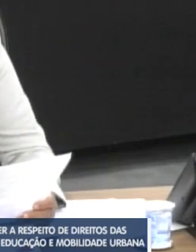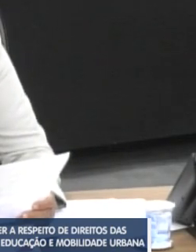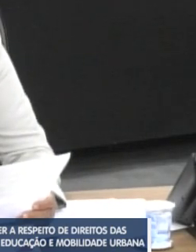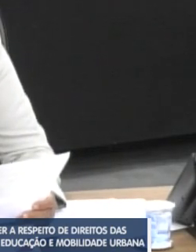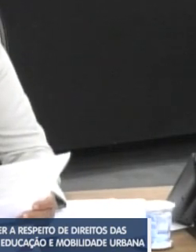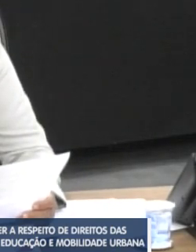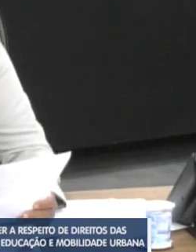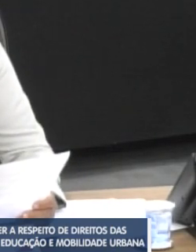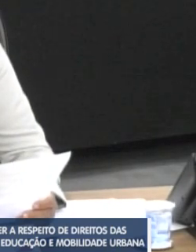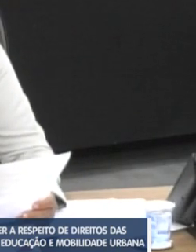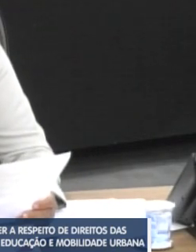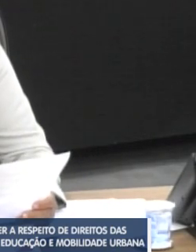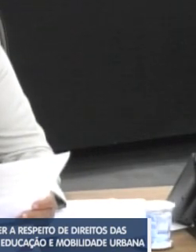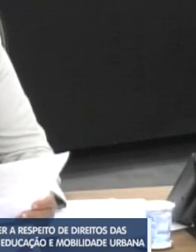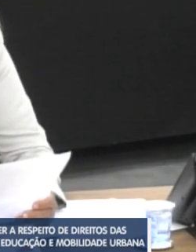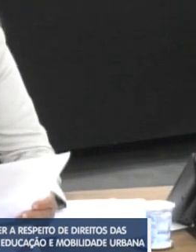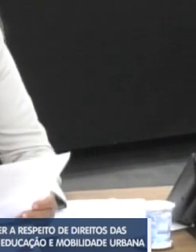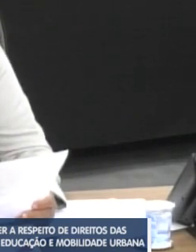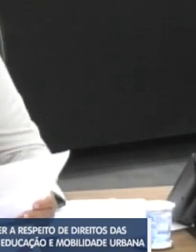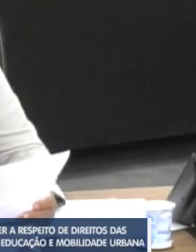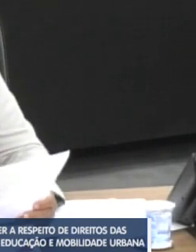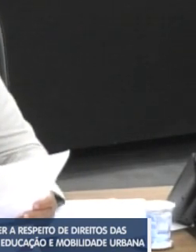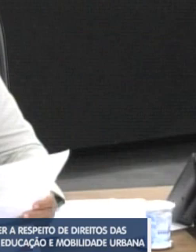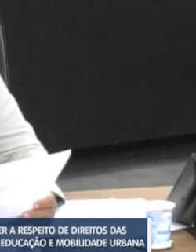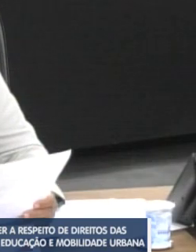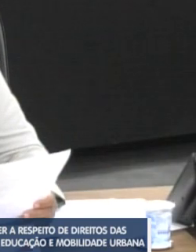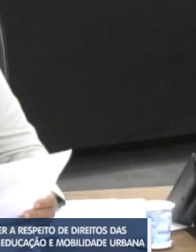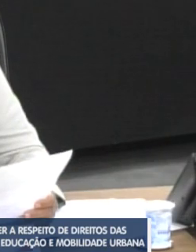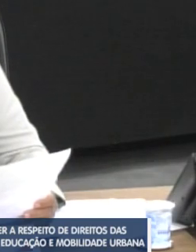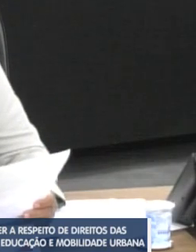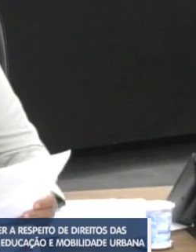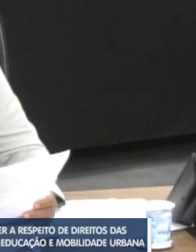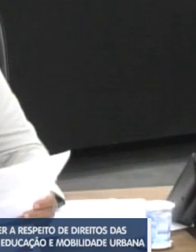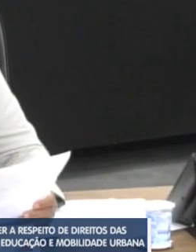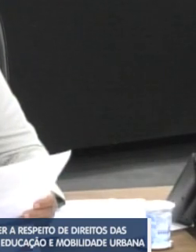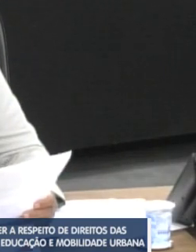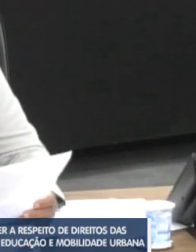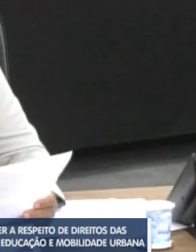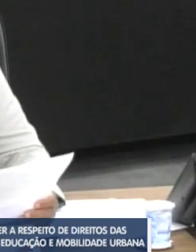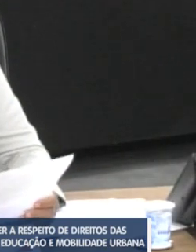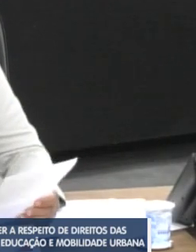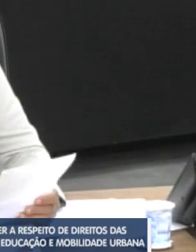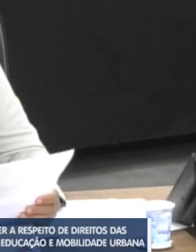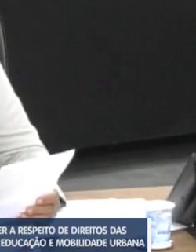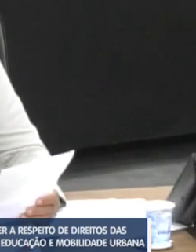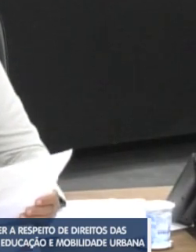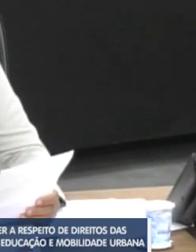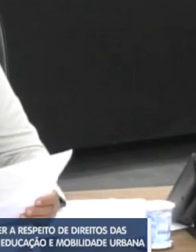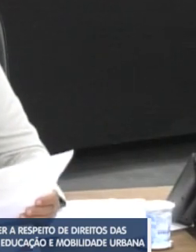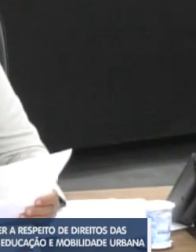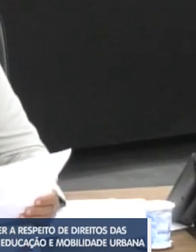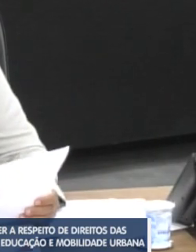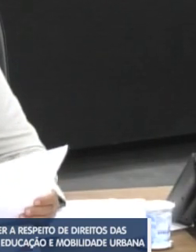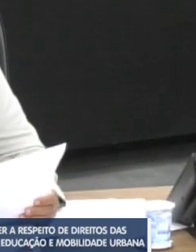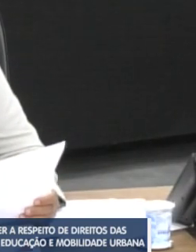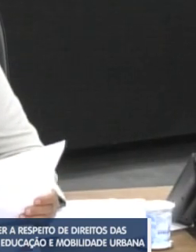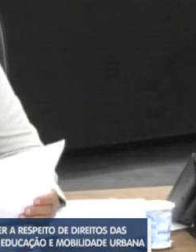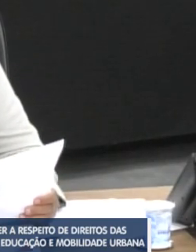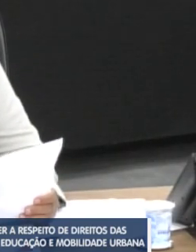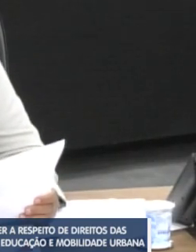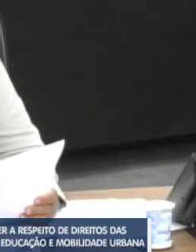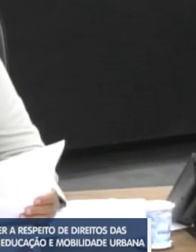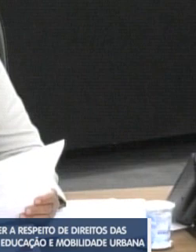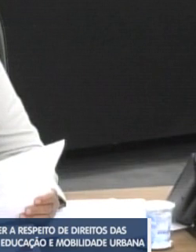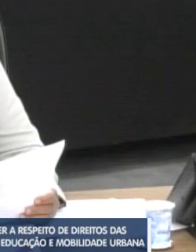que é munícipe pedindo socorro para nós. Inclusive hoje, doutor, eu tenho um projeto de lei de minha autoria muito interessante para a